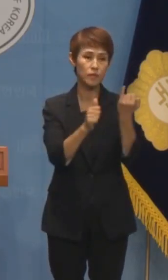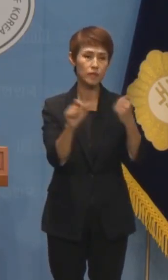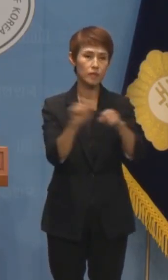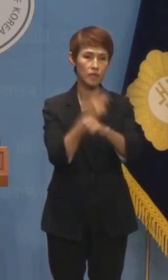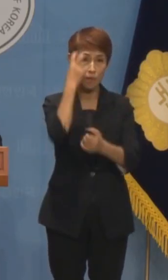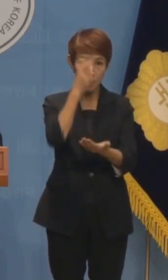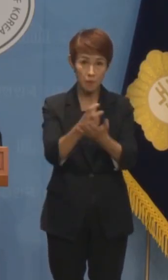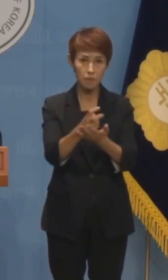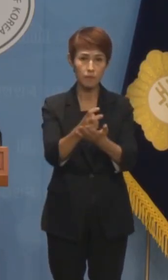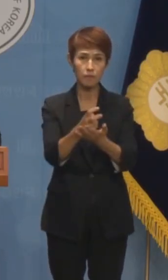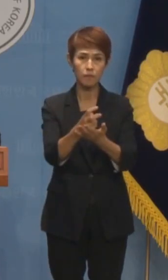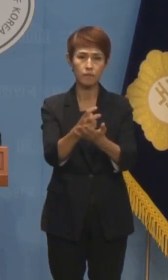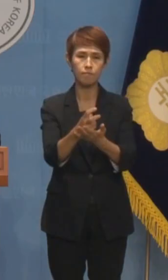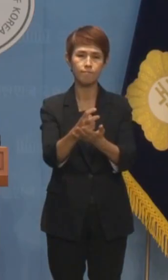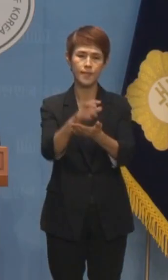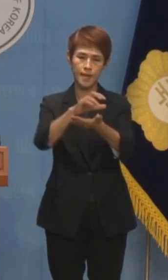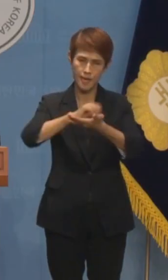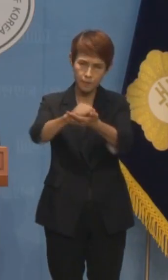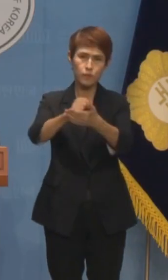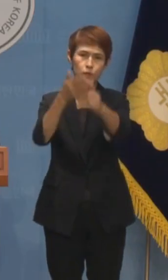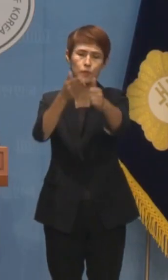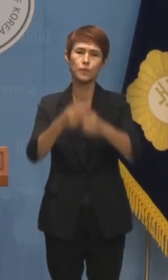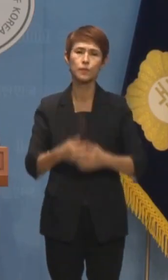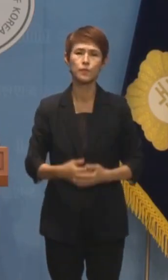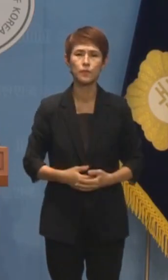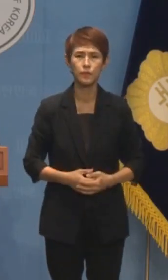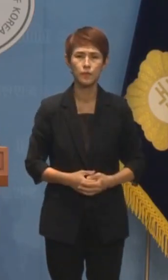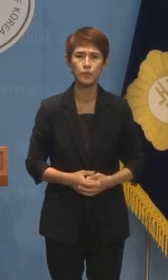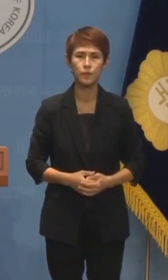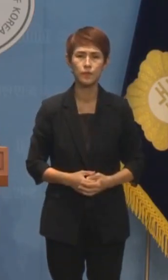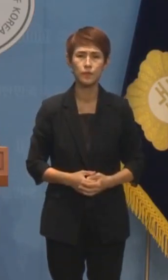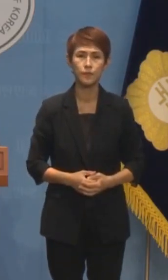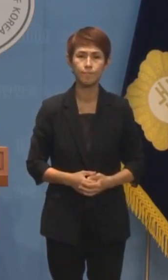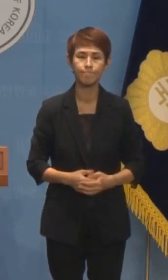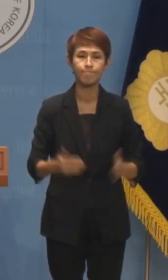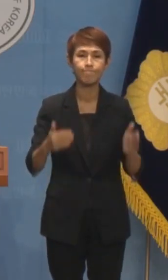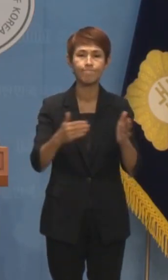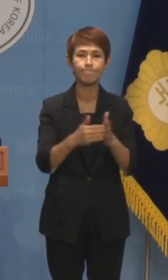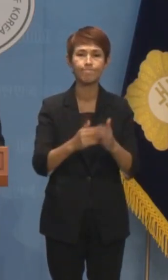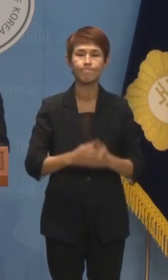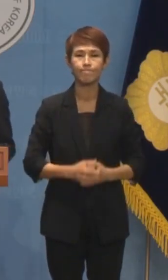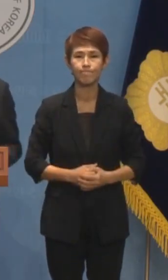여사 특검법을 수용하십시오. 이상입니다.